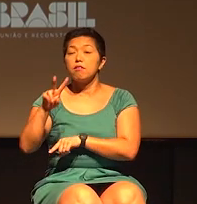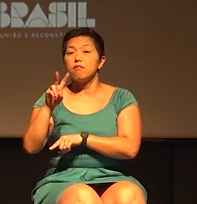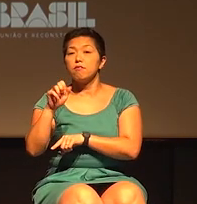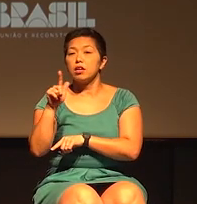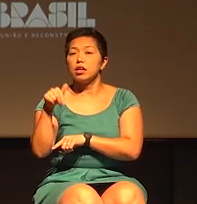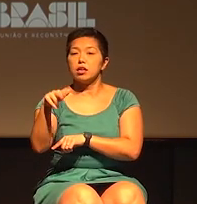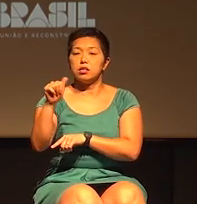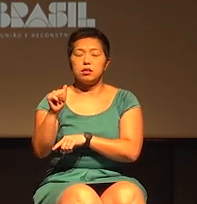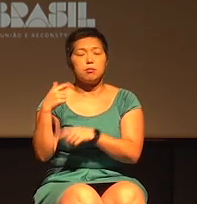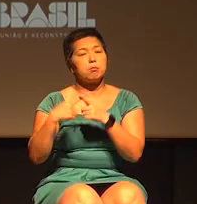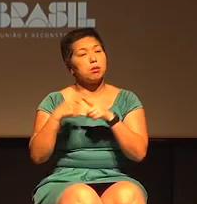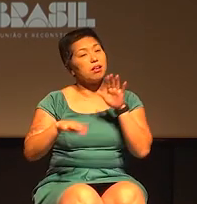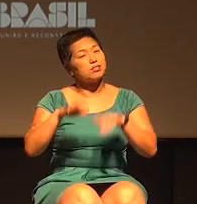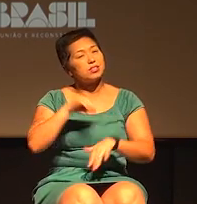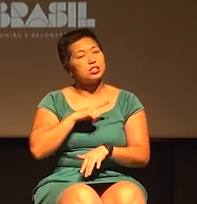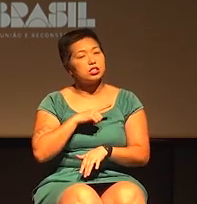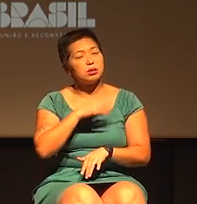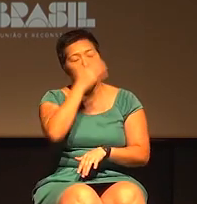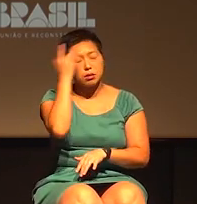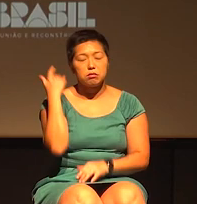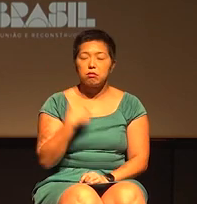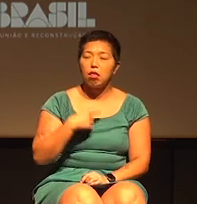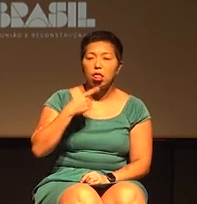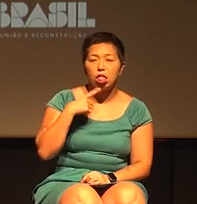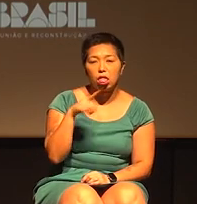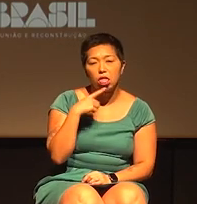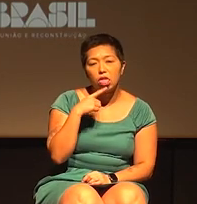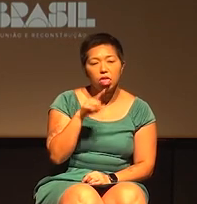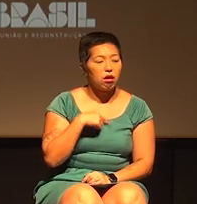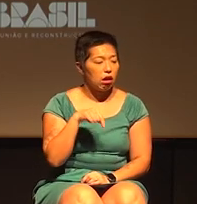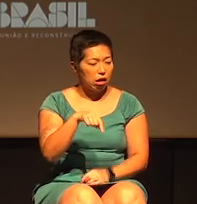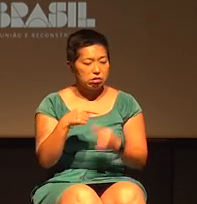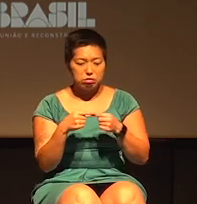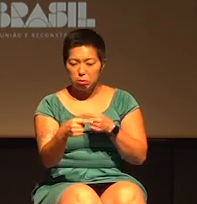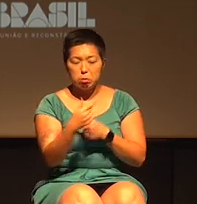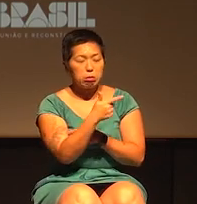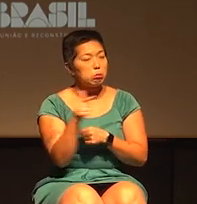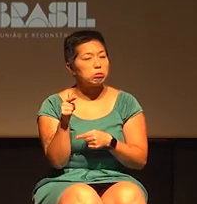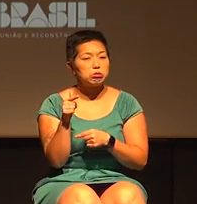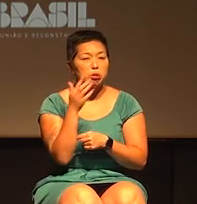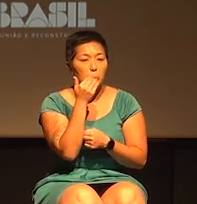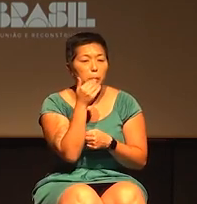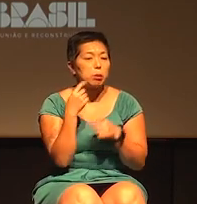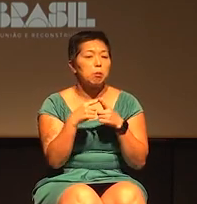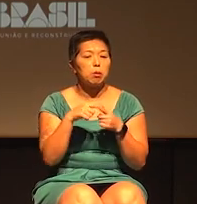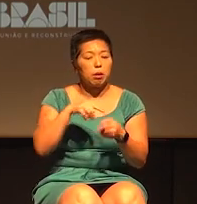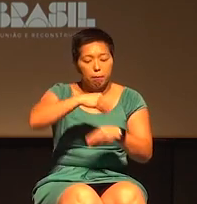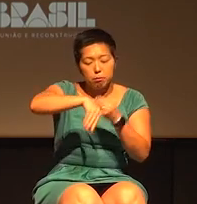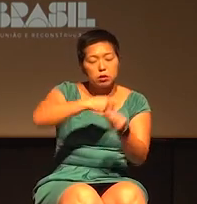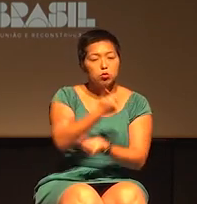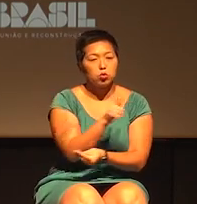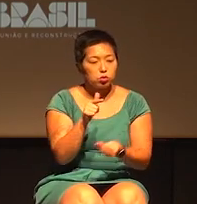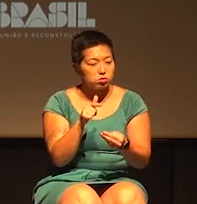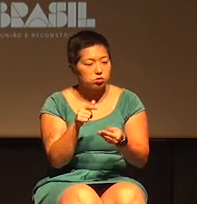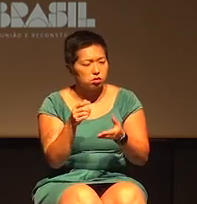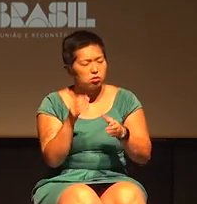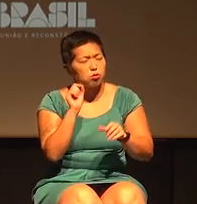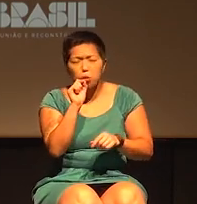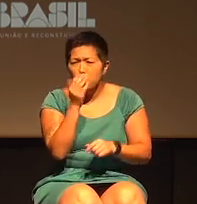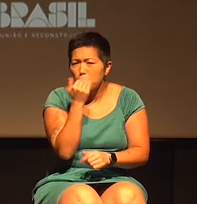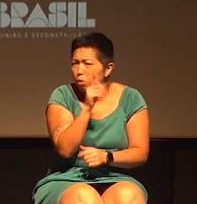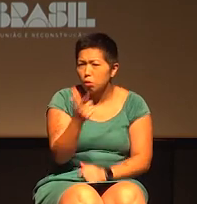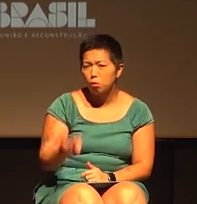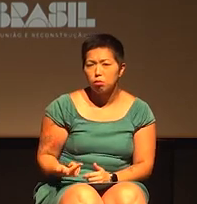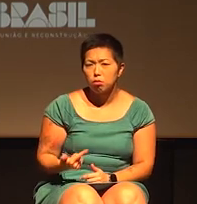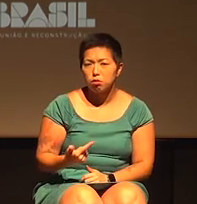vinha reclamando assim falando ai essa semana a gente mal comeu não TVE comida porque não tinha mistura fal assim Como assim vocês não